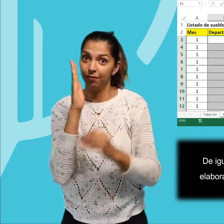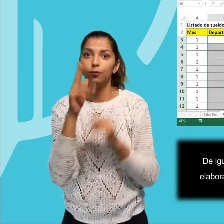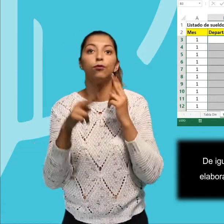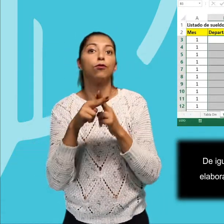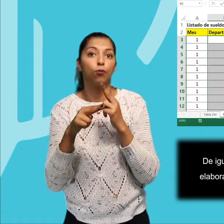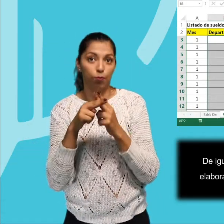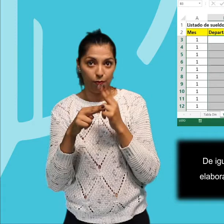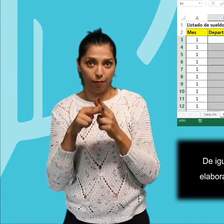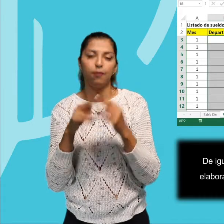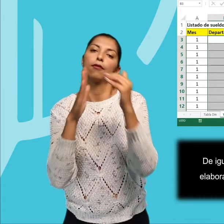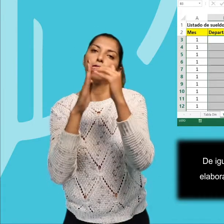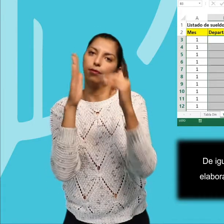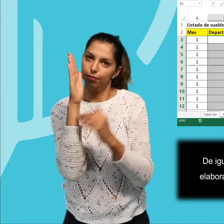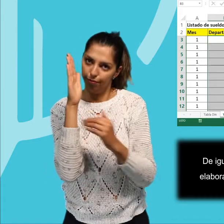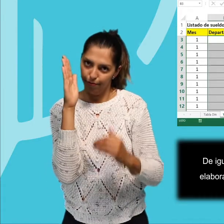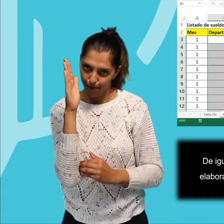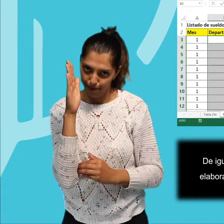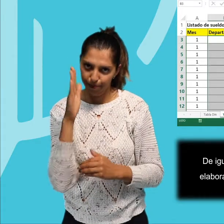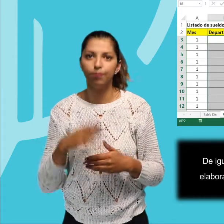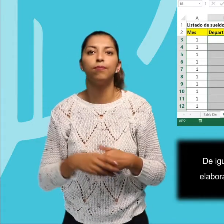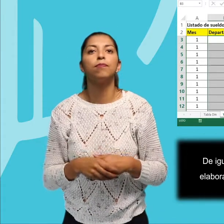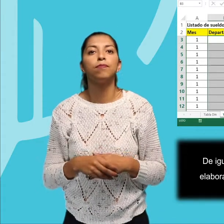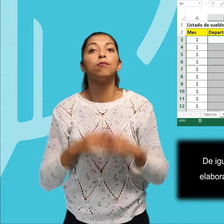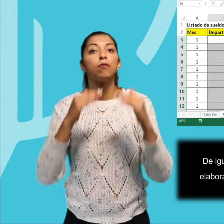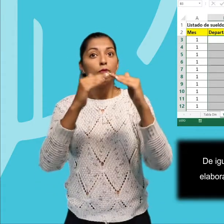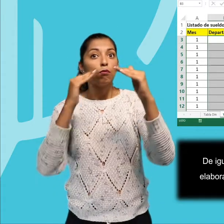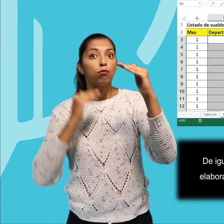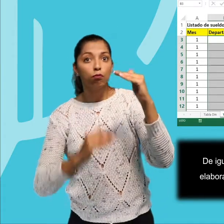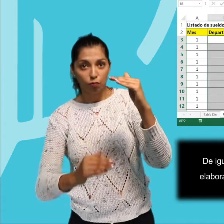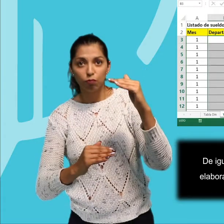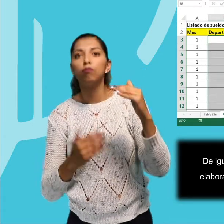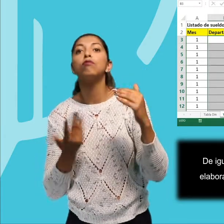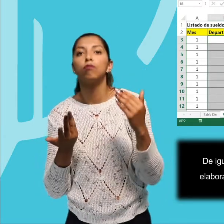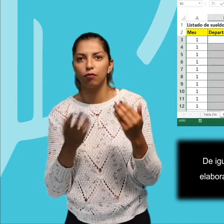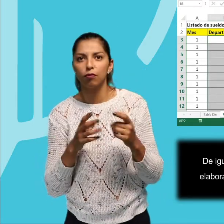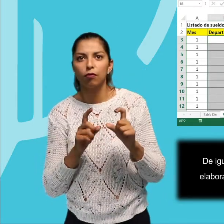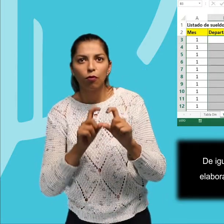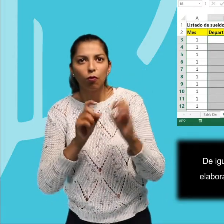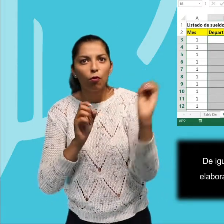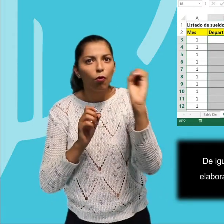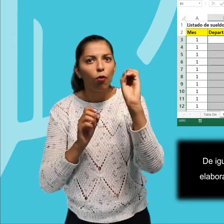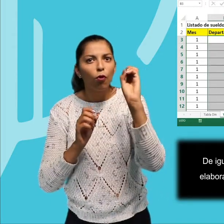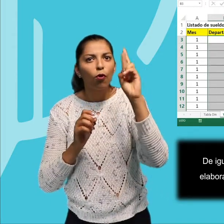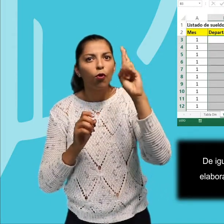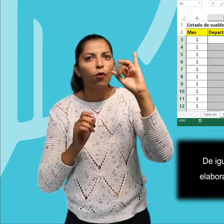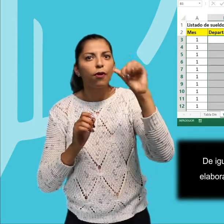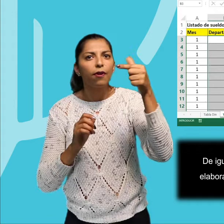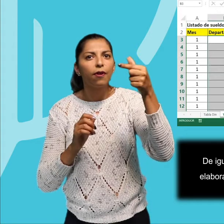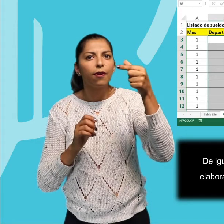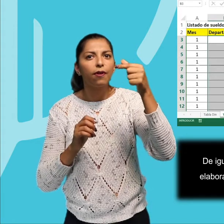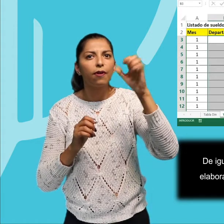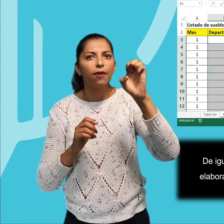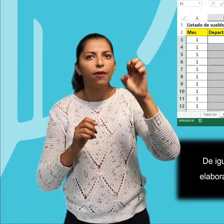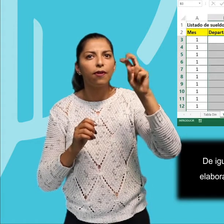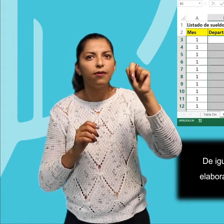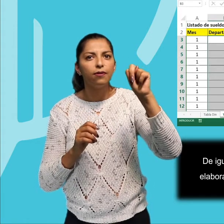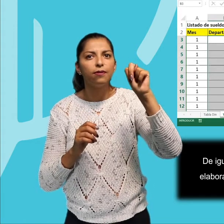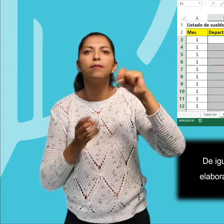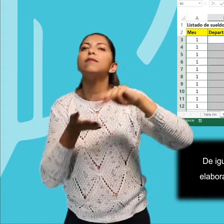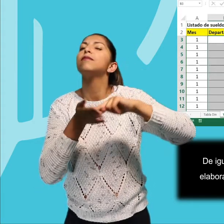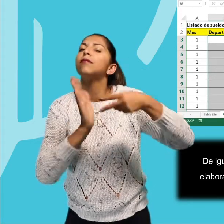De igual manera, debemos seleccionar la ubicación de la lista que ya está elaborada, para lo cual hacemos clic